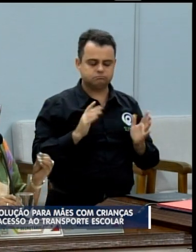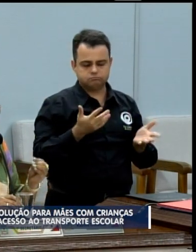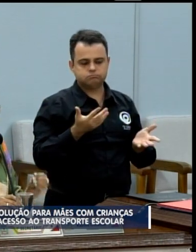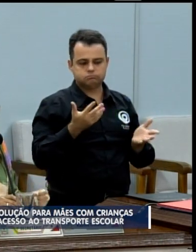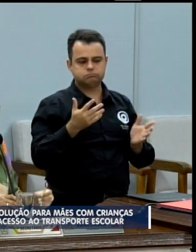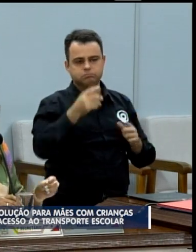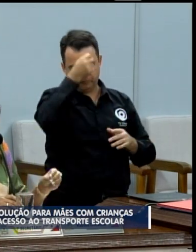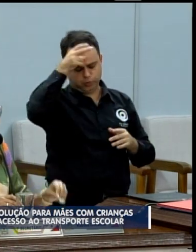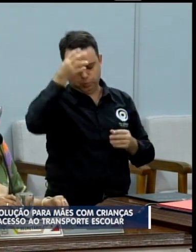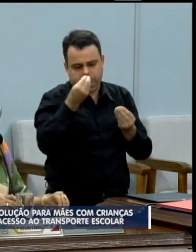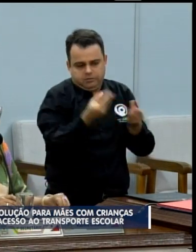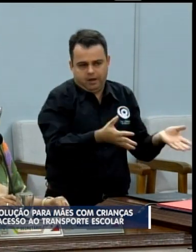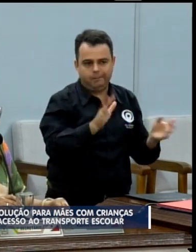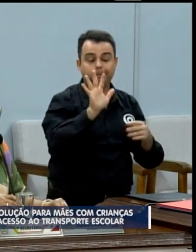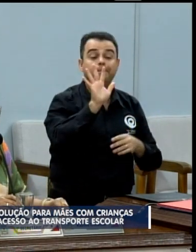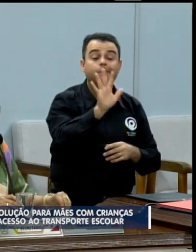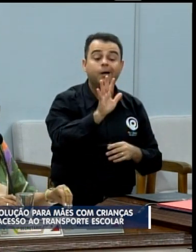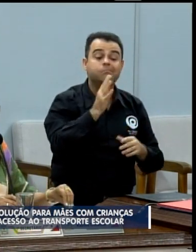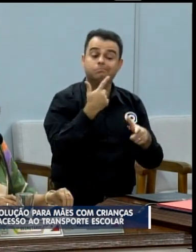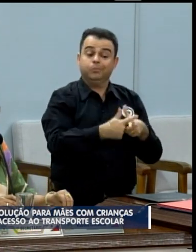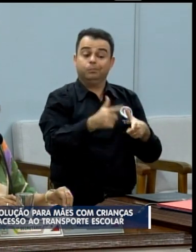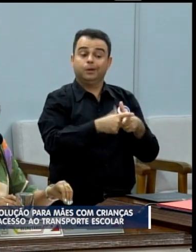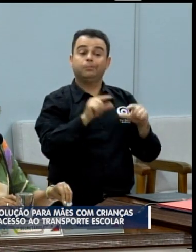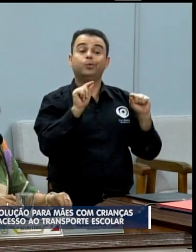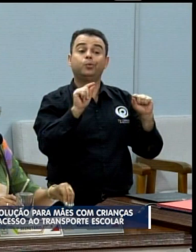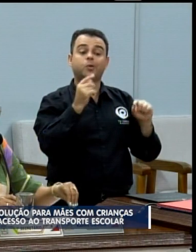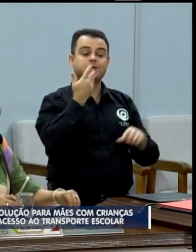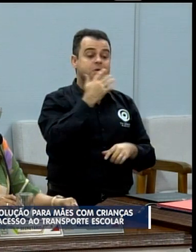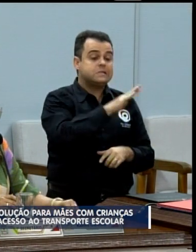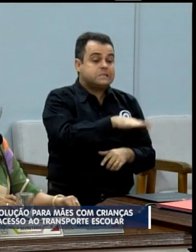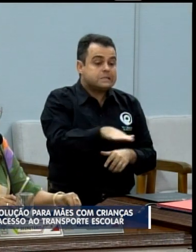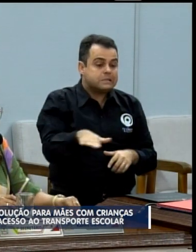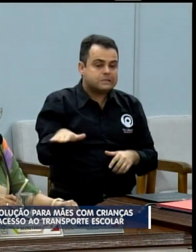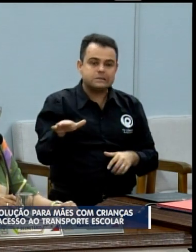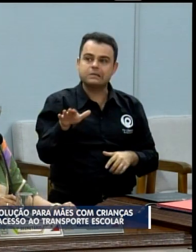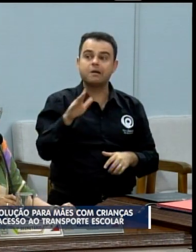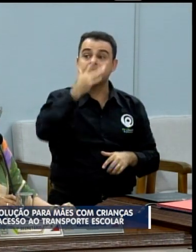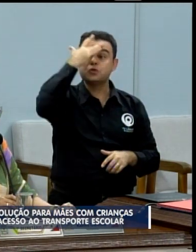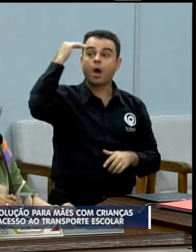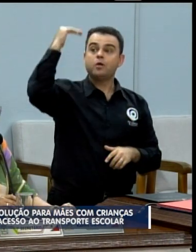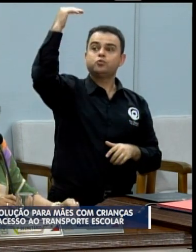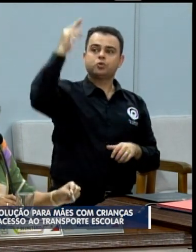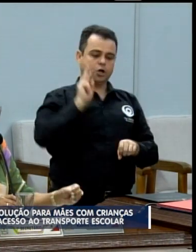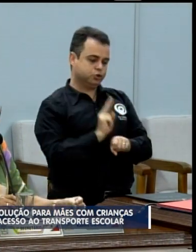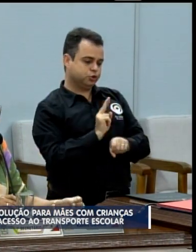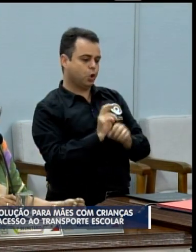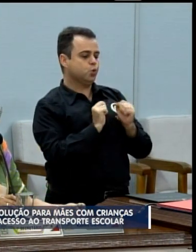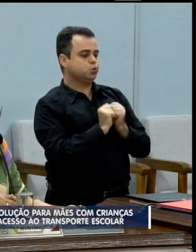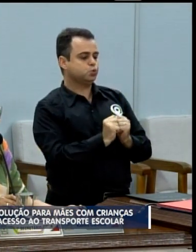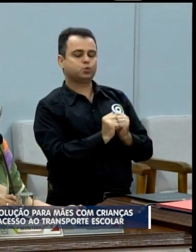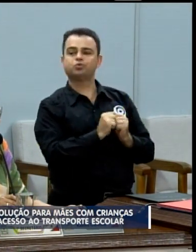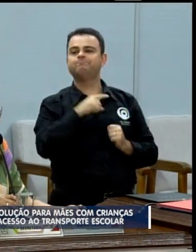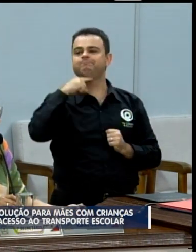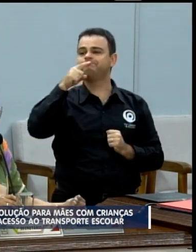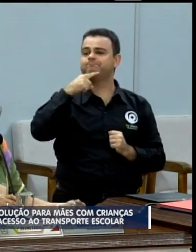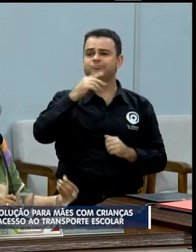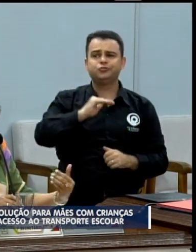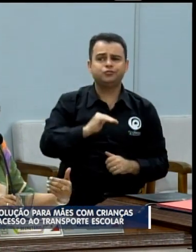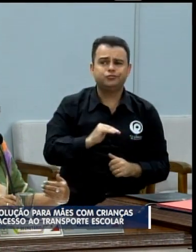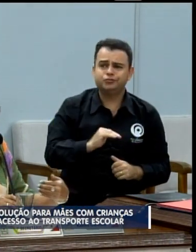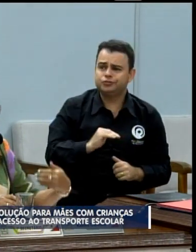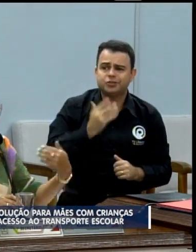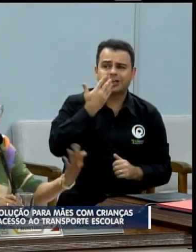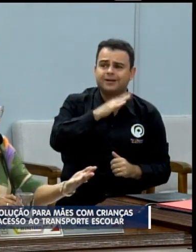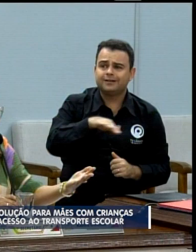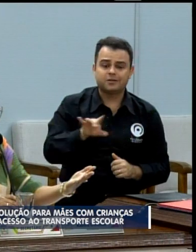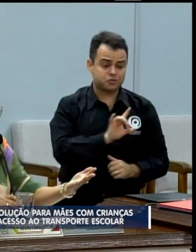escola. O problema é que muitas crianças não estão tendo quem as leve no transporte público. São crianças menores, gente. Não tem como